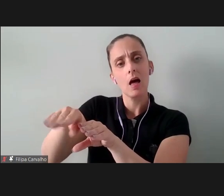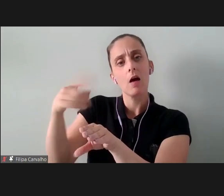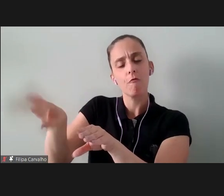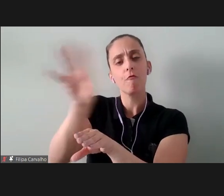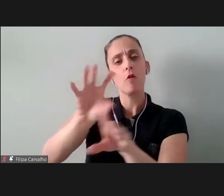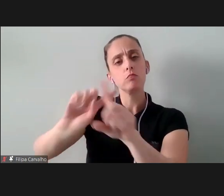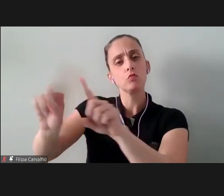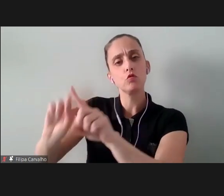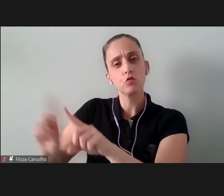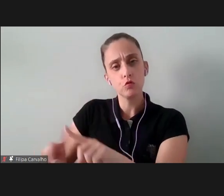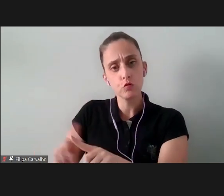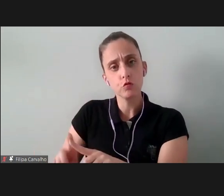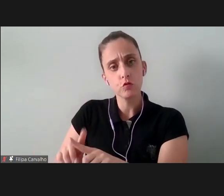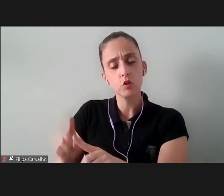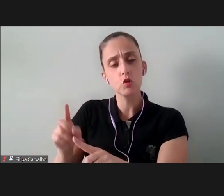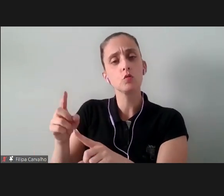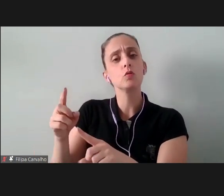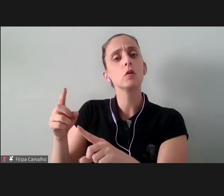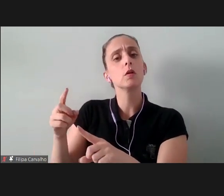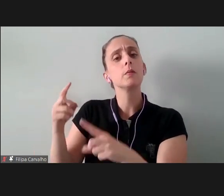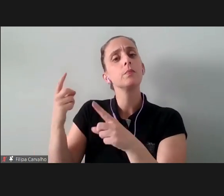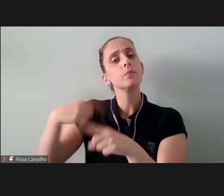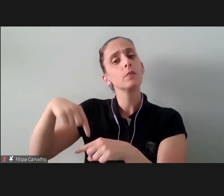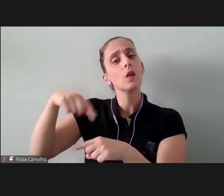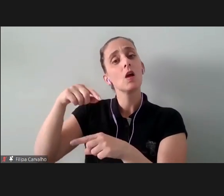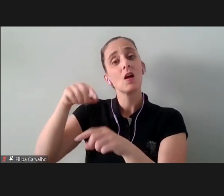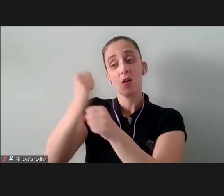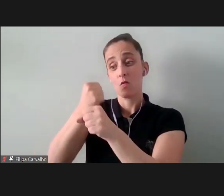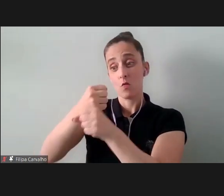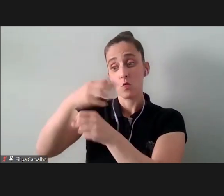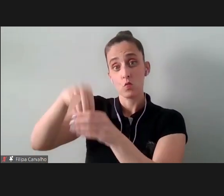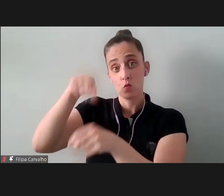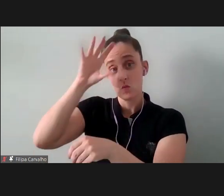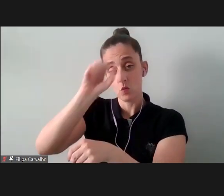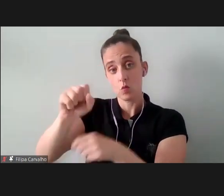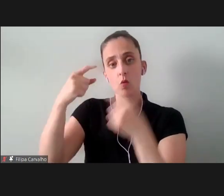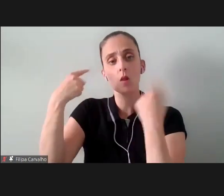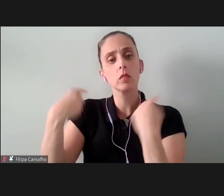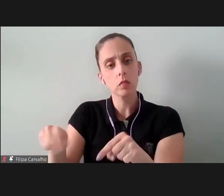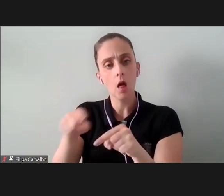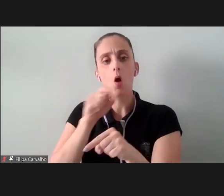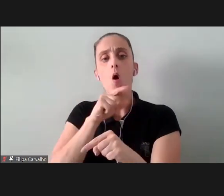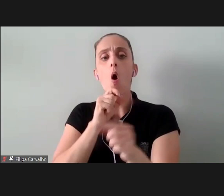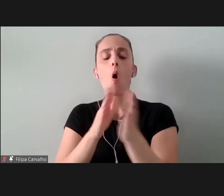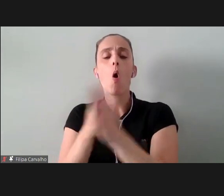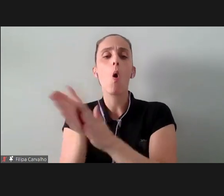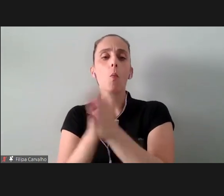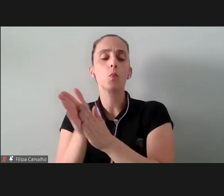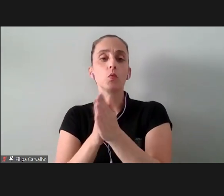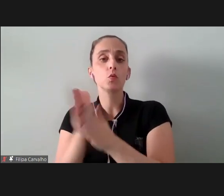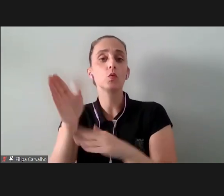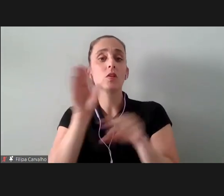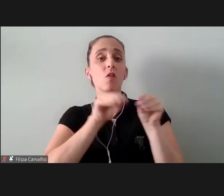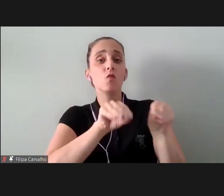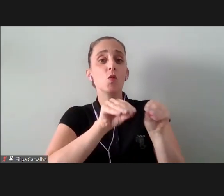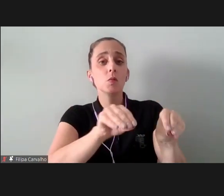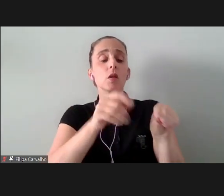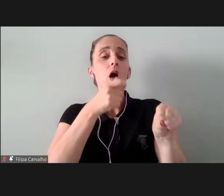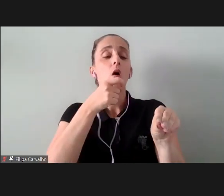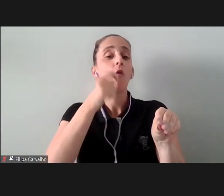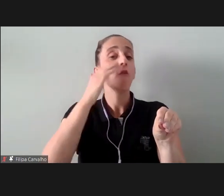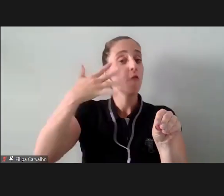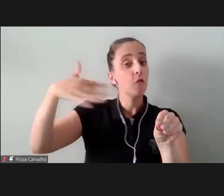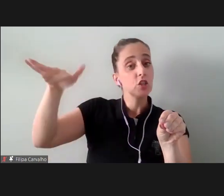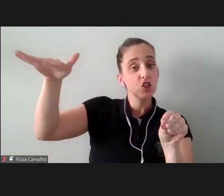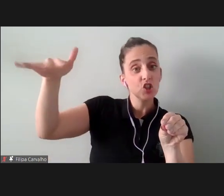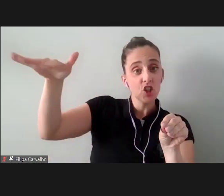a formação, tendo os funcionários apenas a oportunidade de ir para formações no exterior,